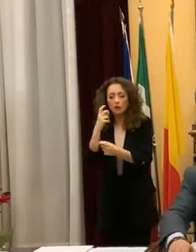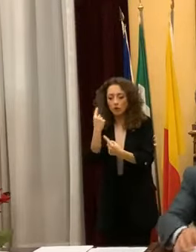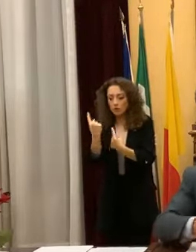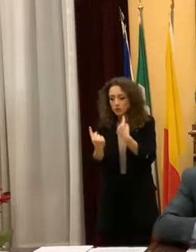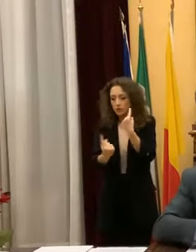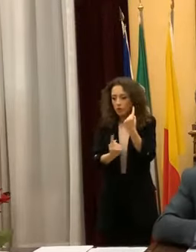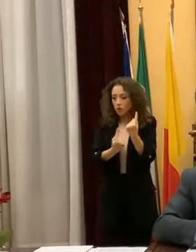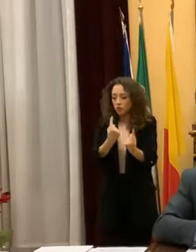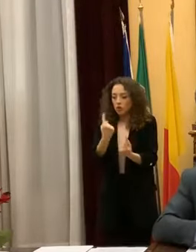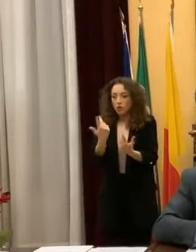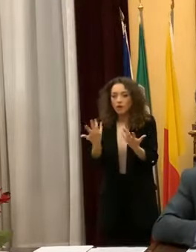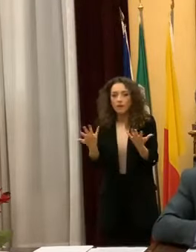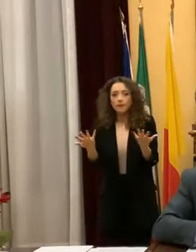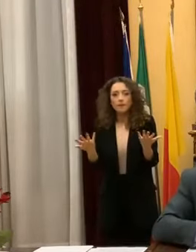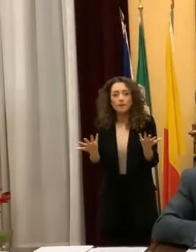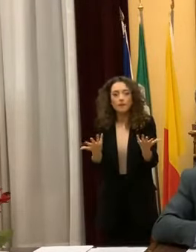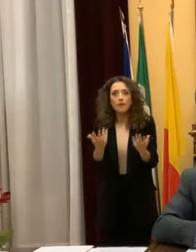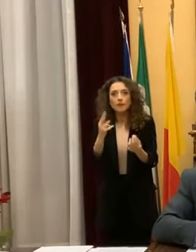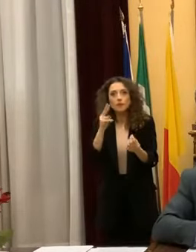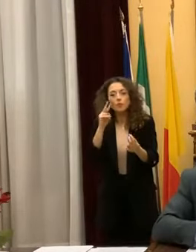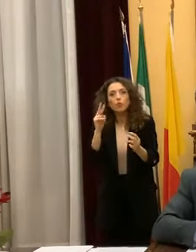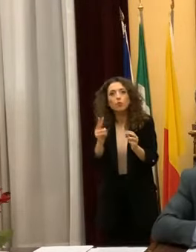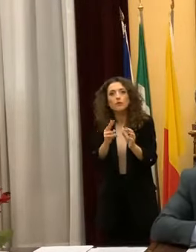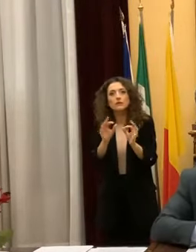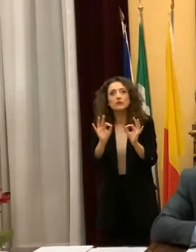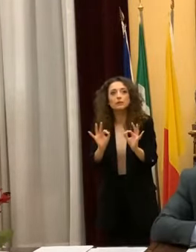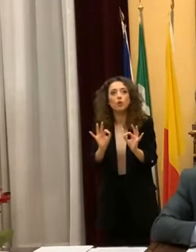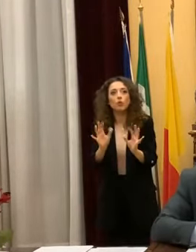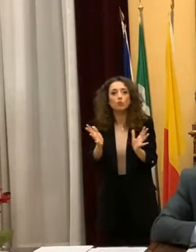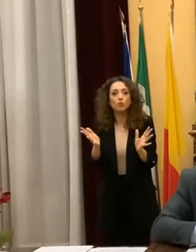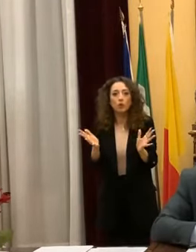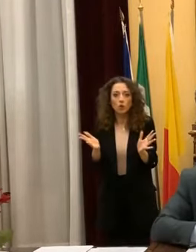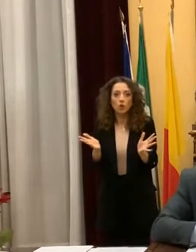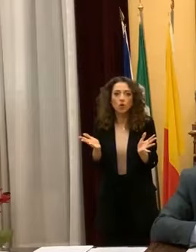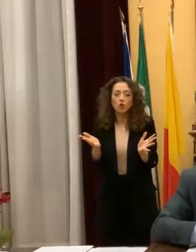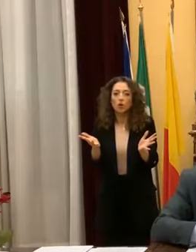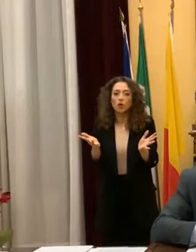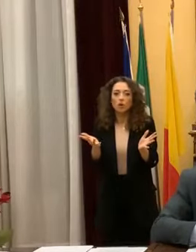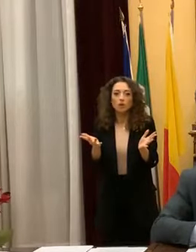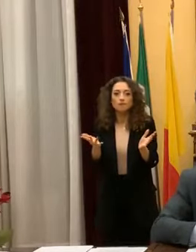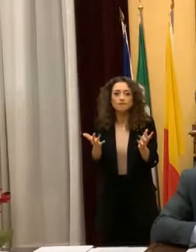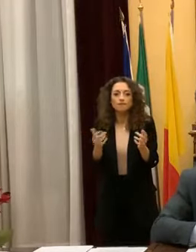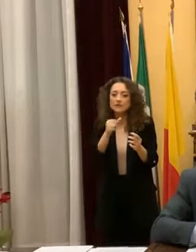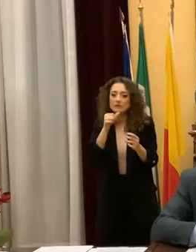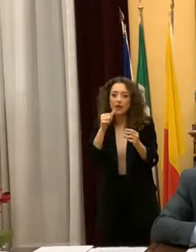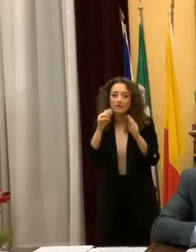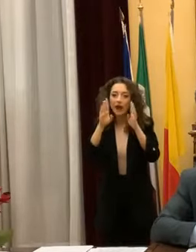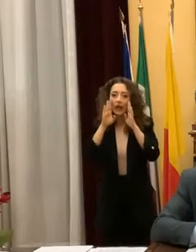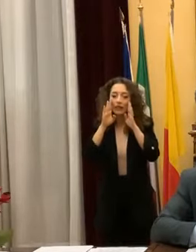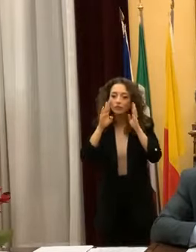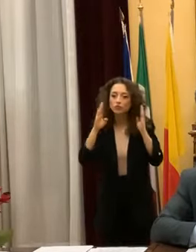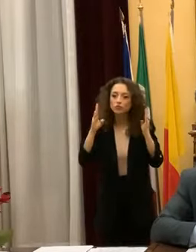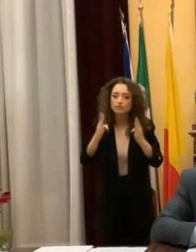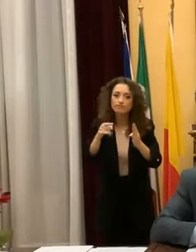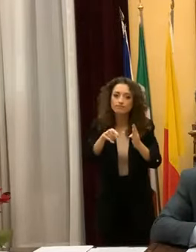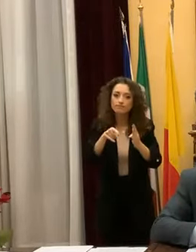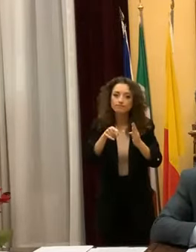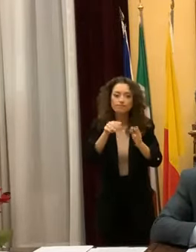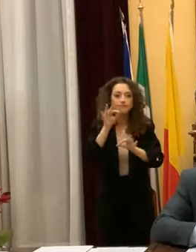di vista ovviamente meritano una attenzione particolare. E se trovo